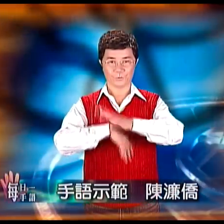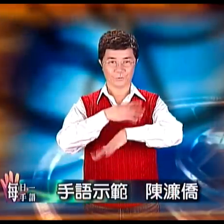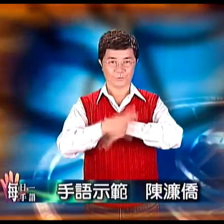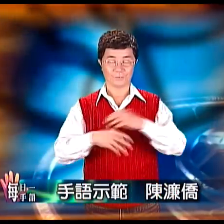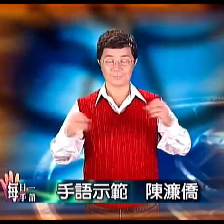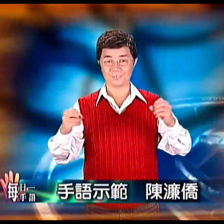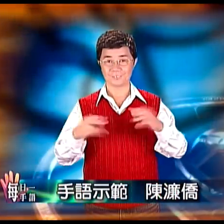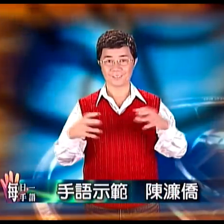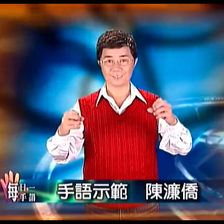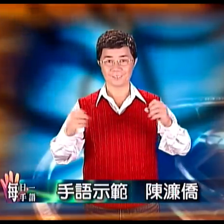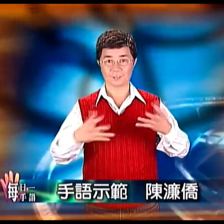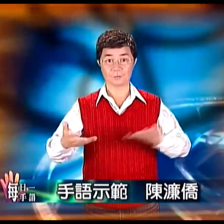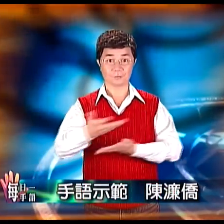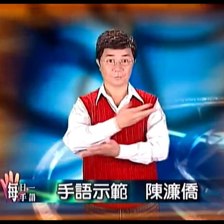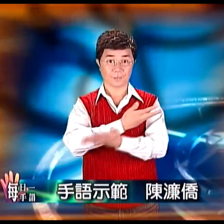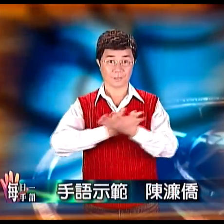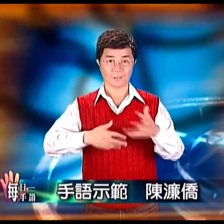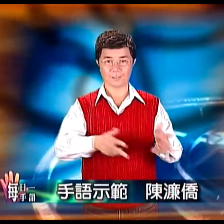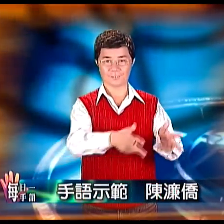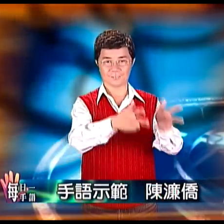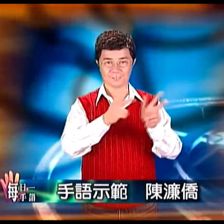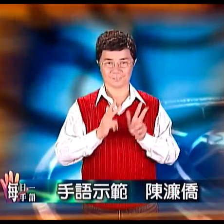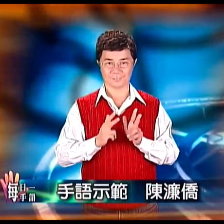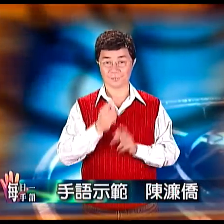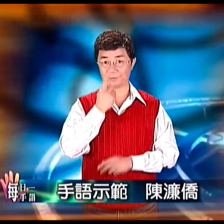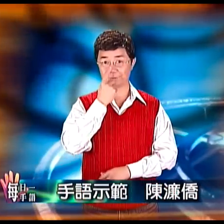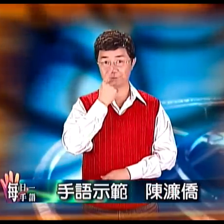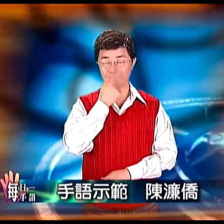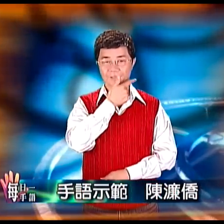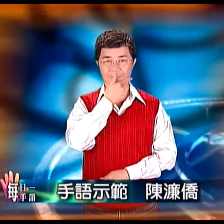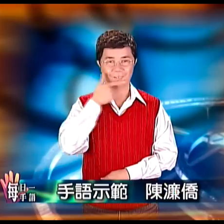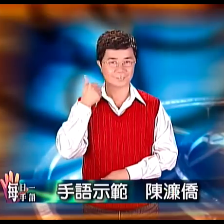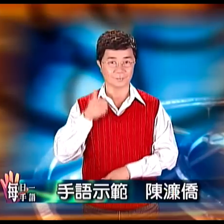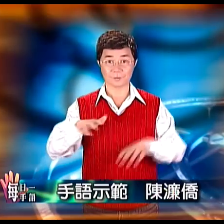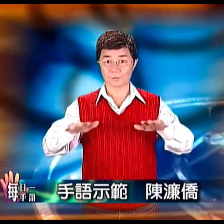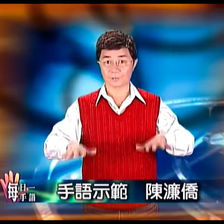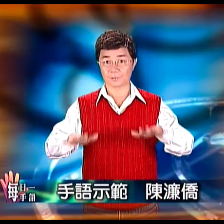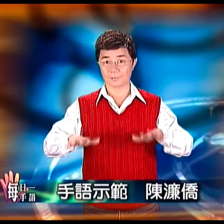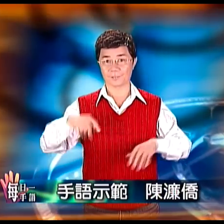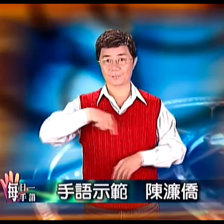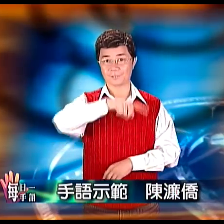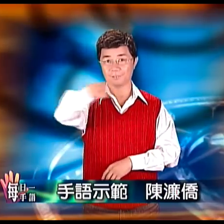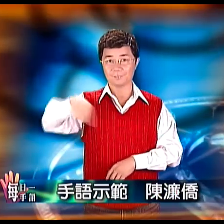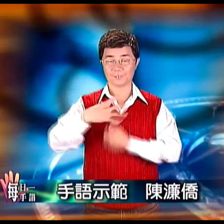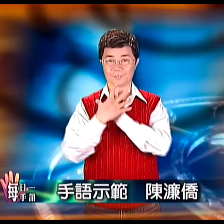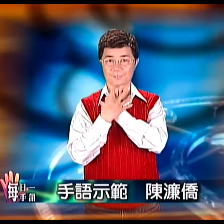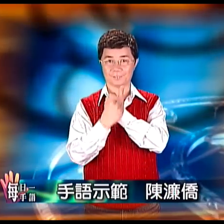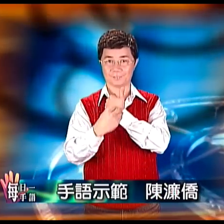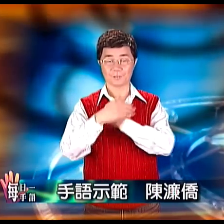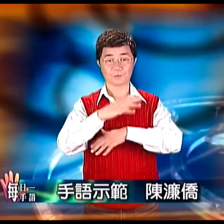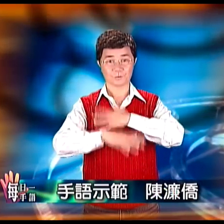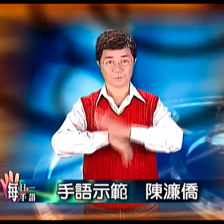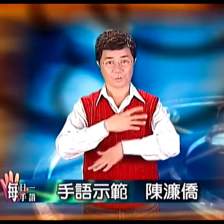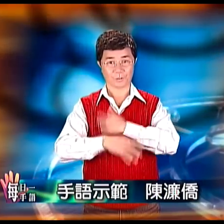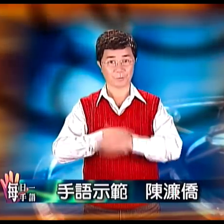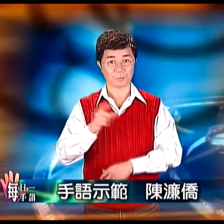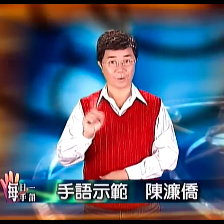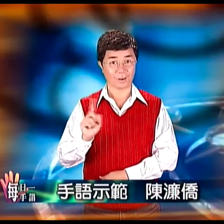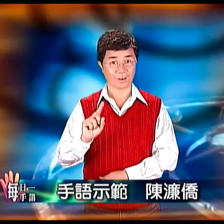动动双手，搭起无声的桥梁。我是陈连桥，今天我们要来学跟生活有关的